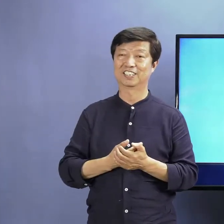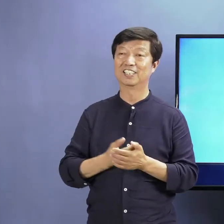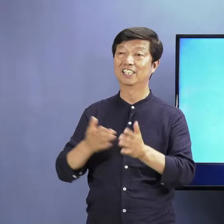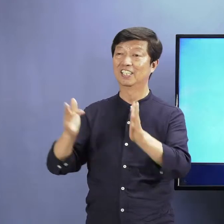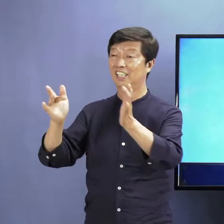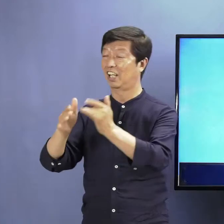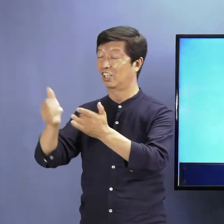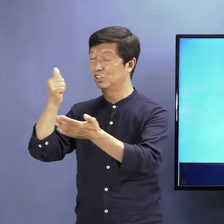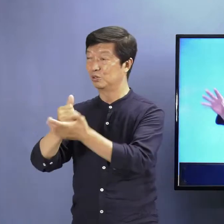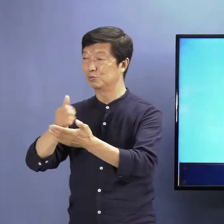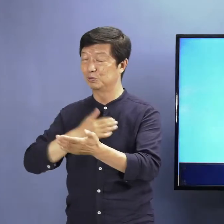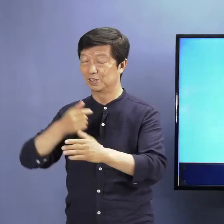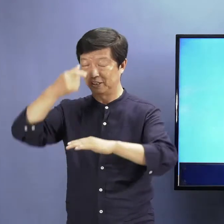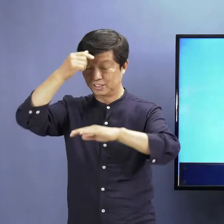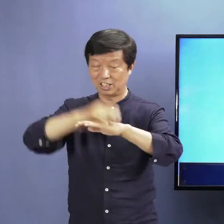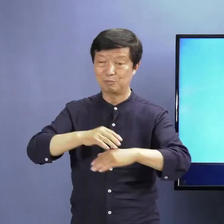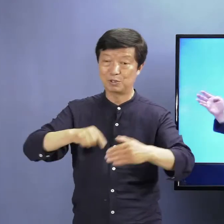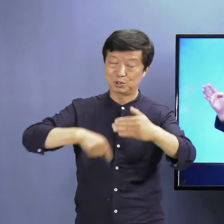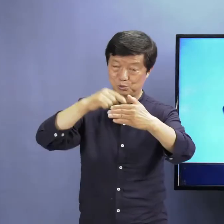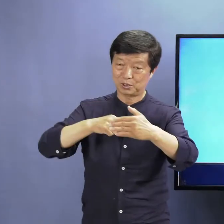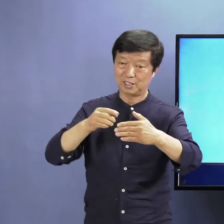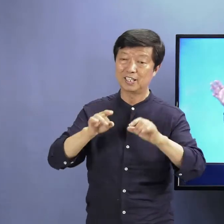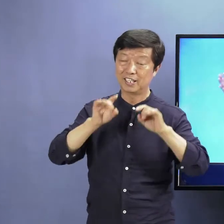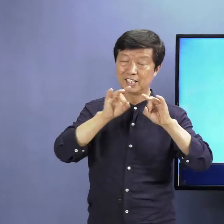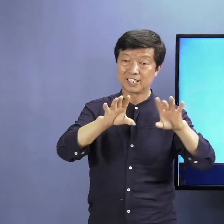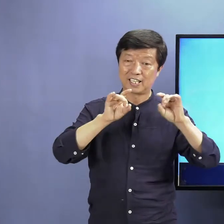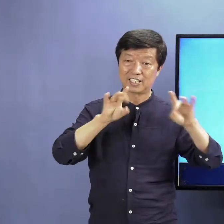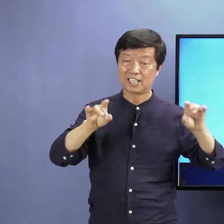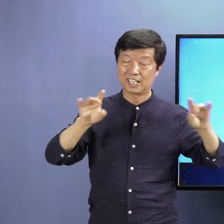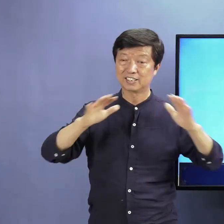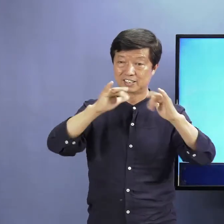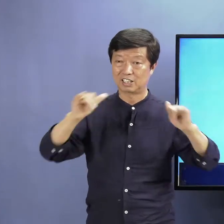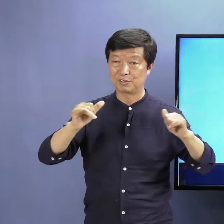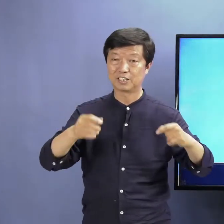예배 시간에 수백 명 있어도요 다 개인 신방 다 하실 수 있어요.